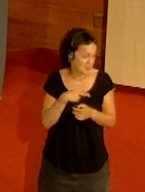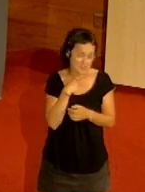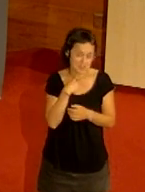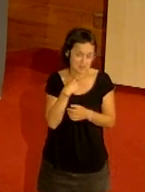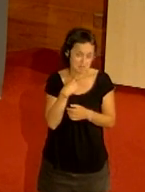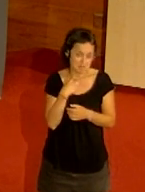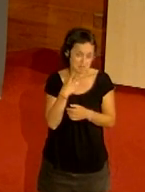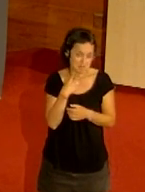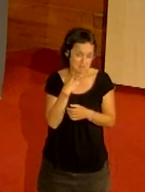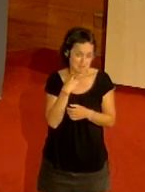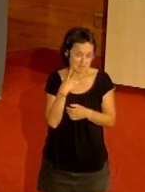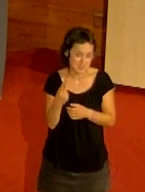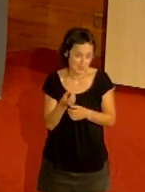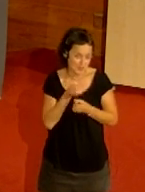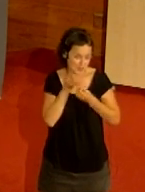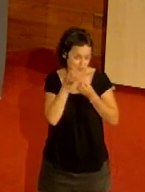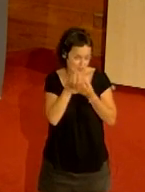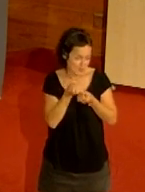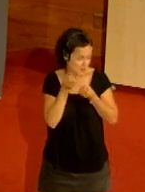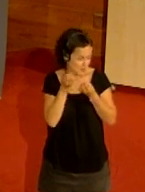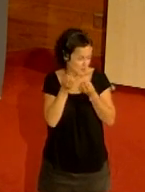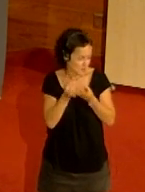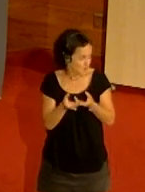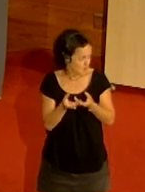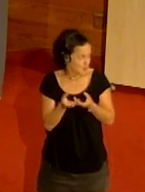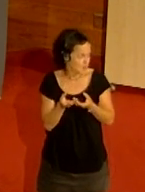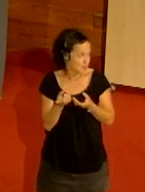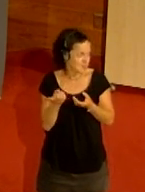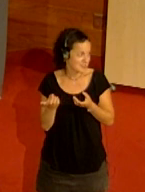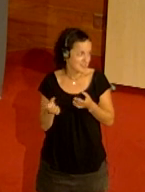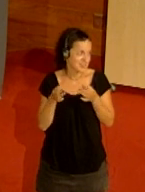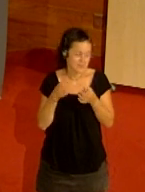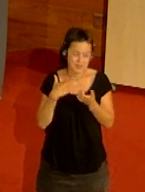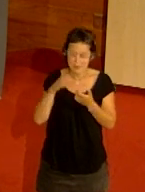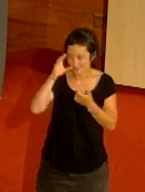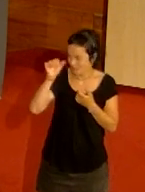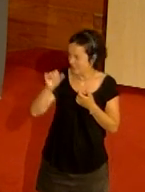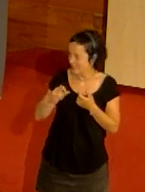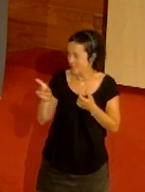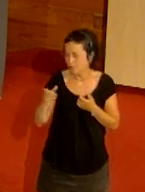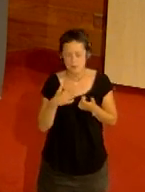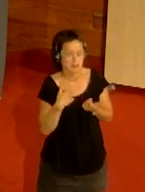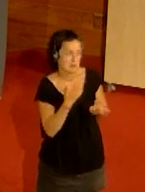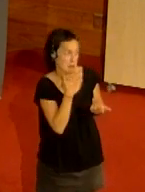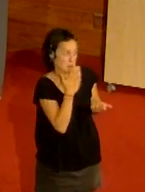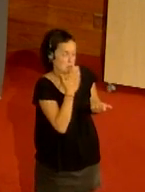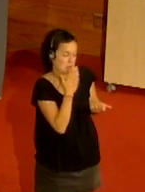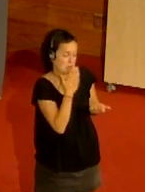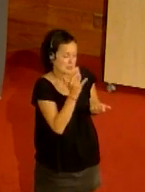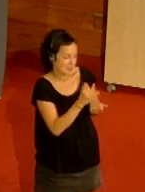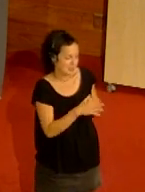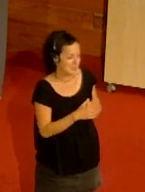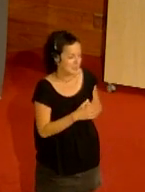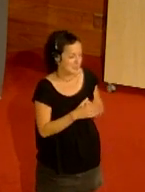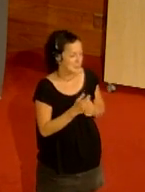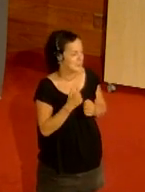siempre hace la broma. En los podcasts hacemos una bromita, porque aparte de también hacemos bromitas en los podcasts, entonces pues recomendamos el